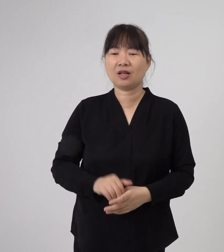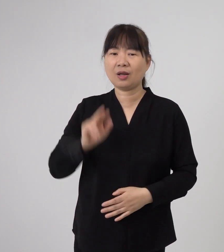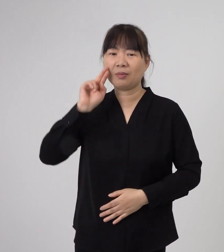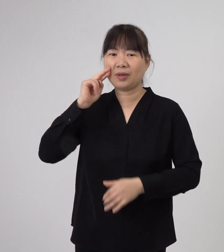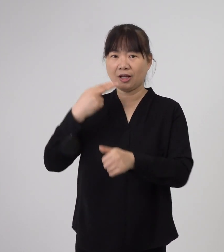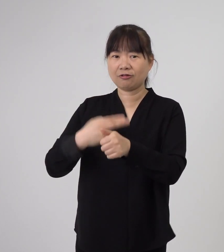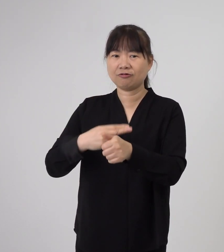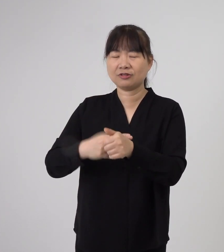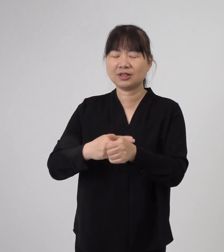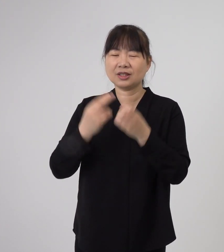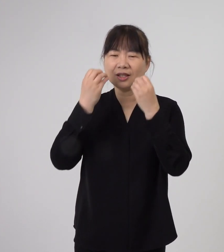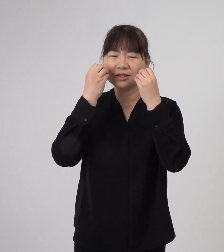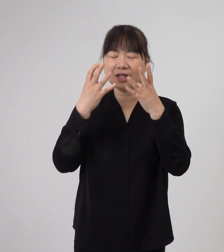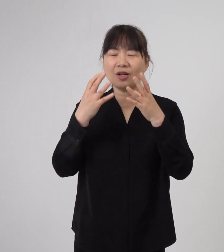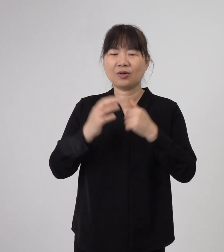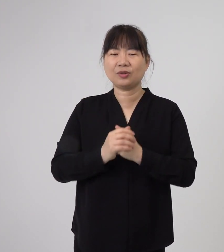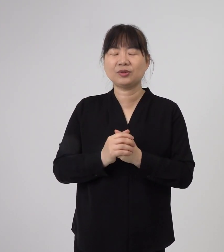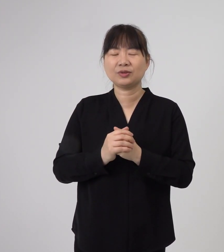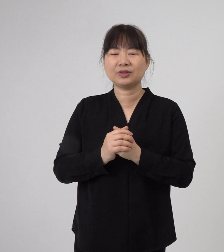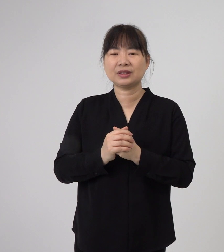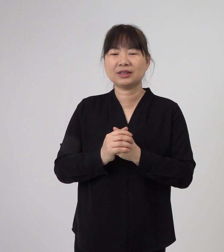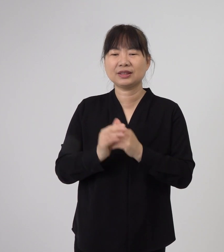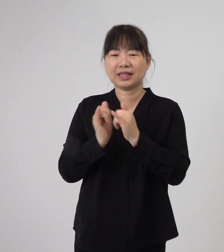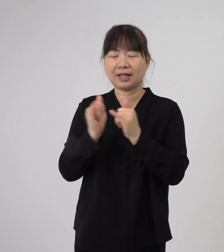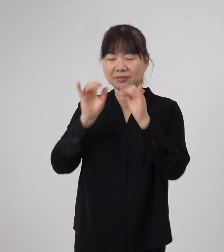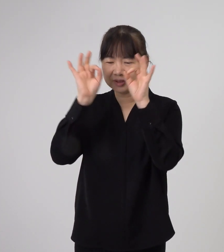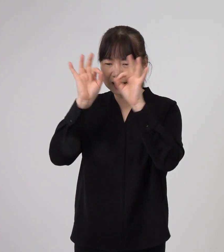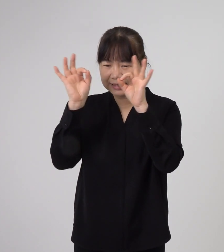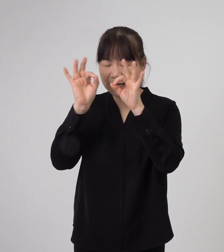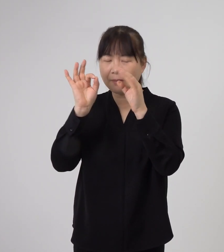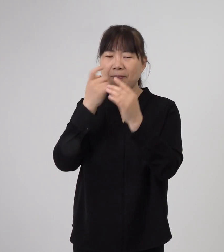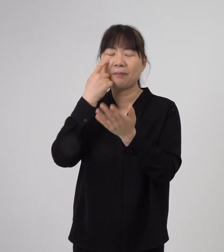바울은 새로운 커플을 찾죠.